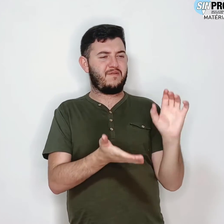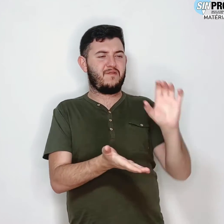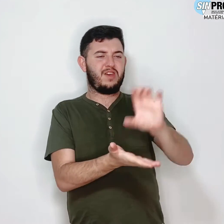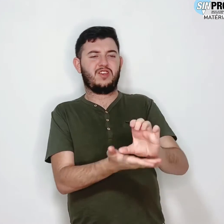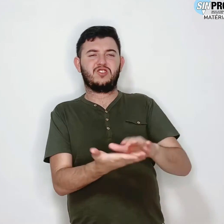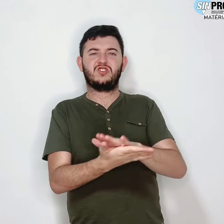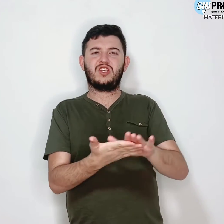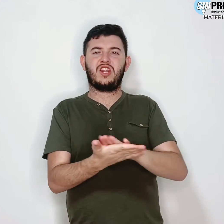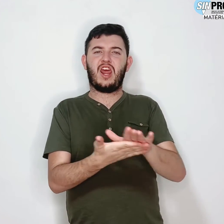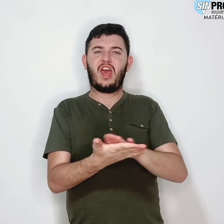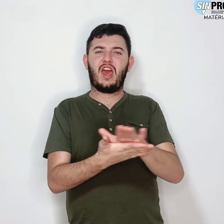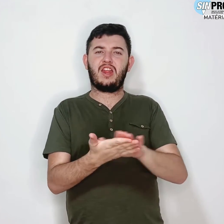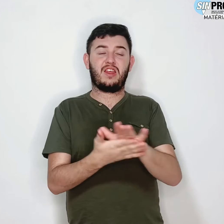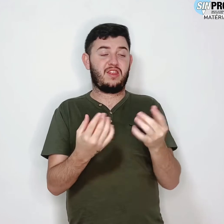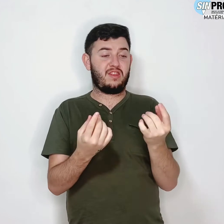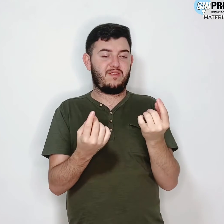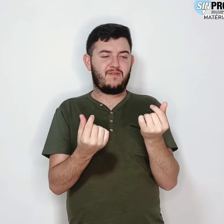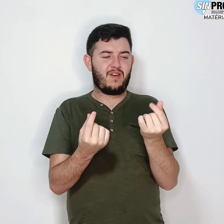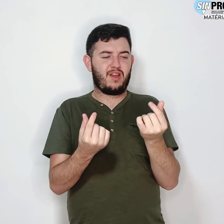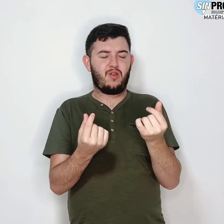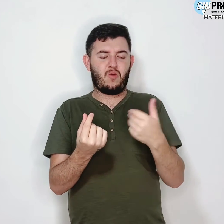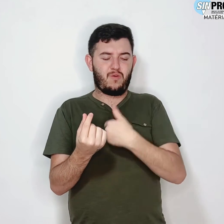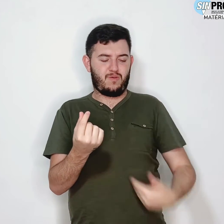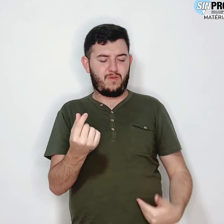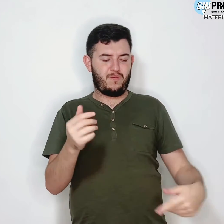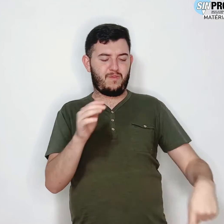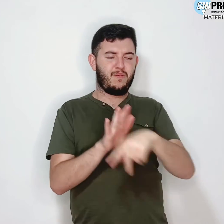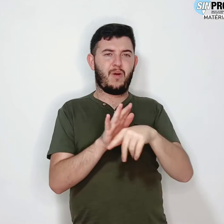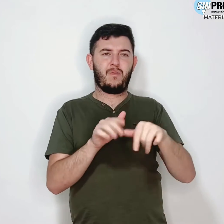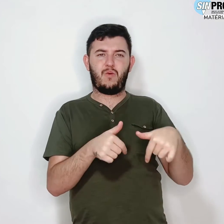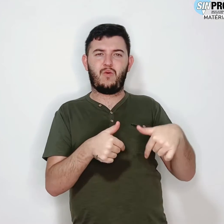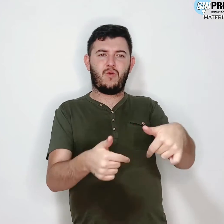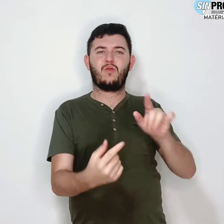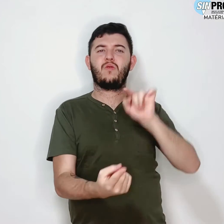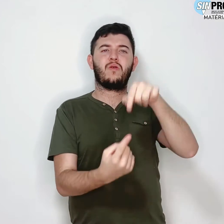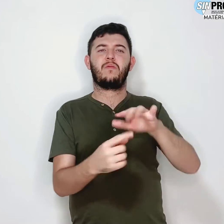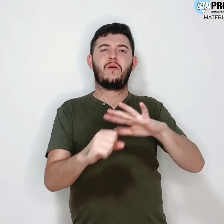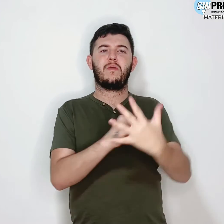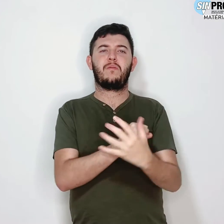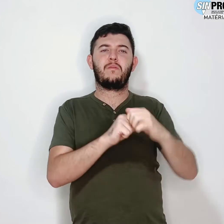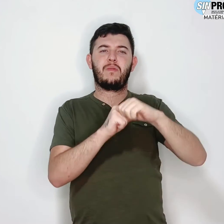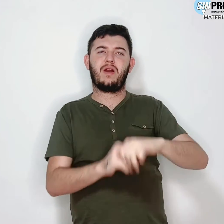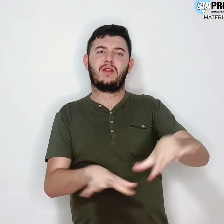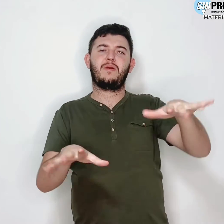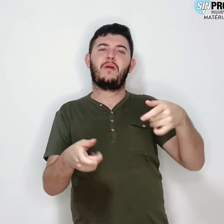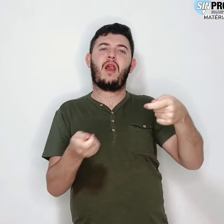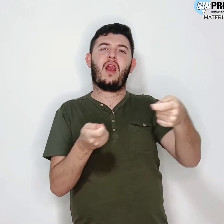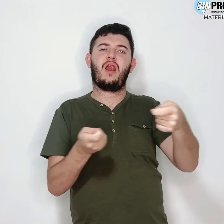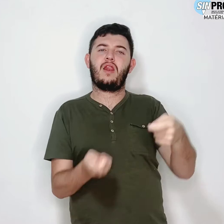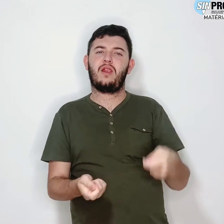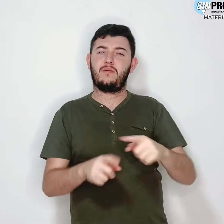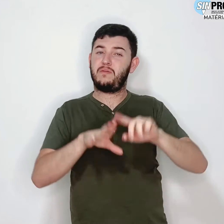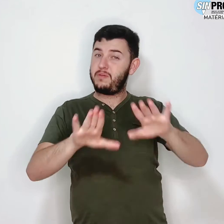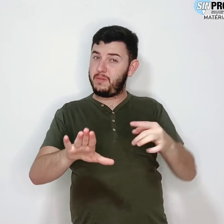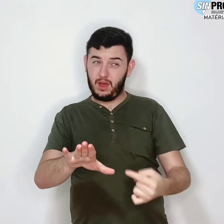no combate à pandemia. Durante muito tempo, o direito ao voto era restrito